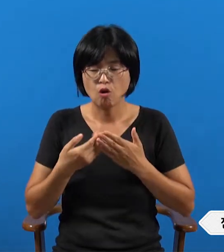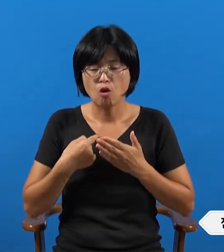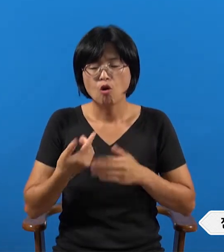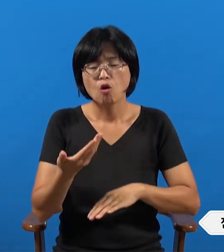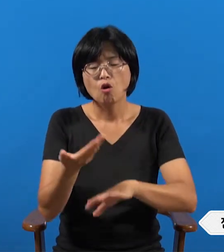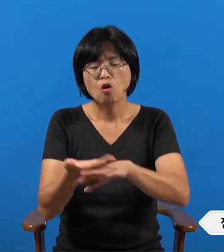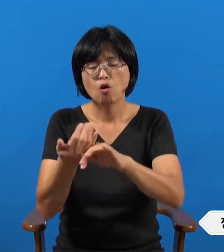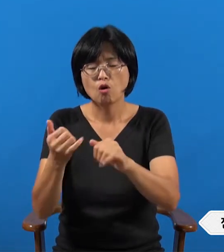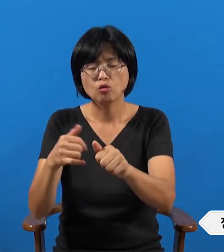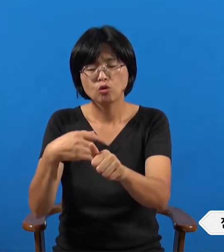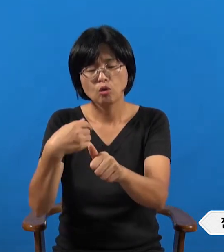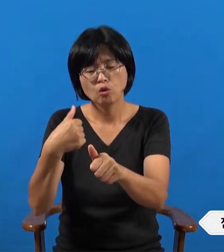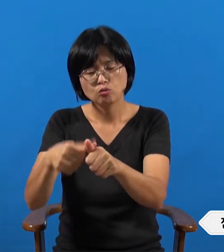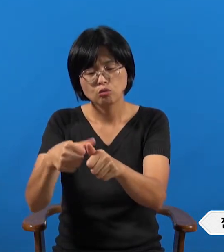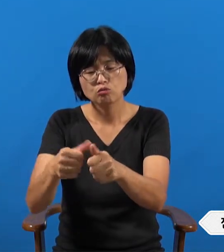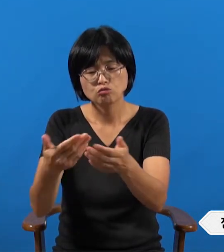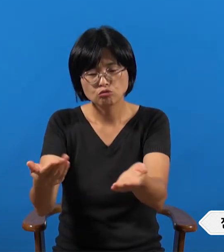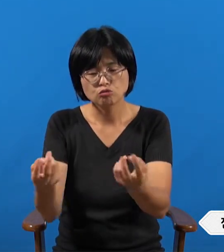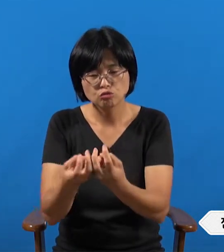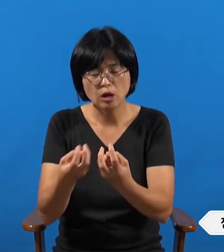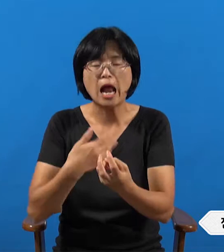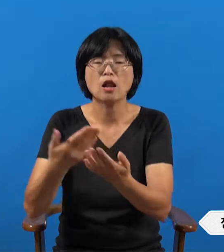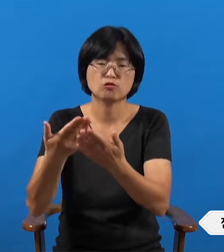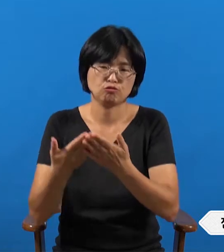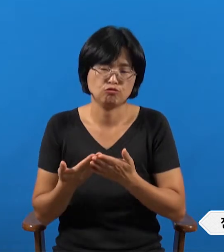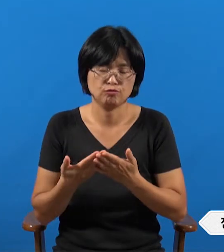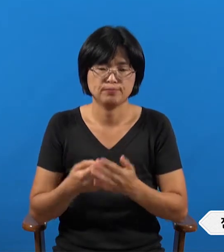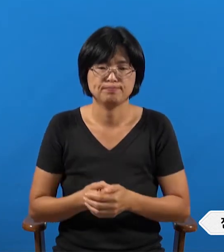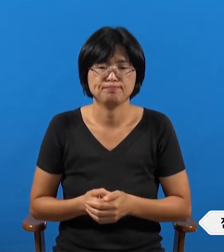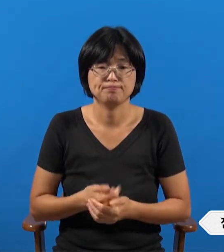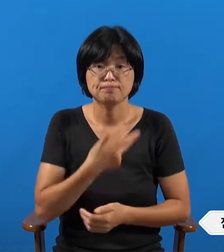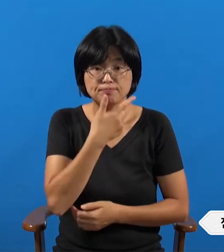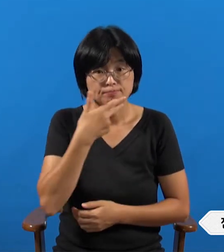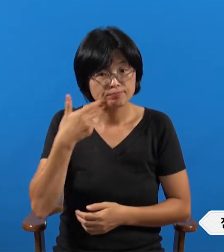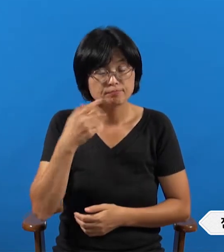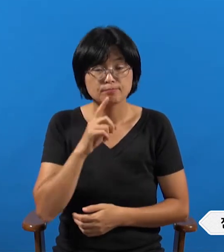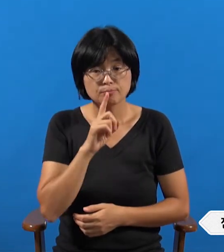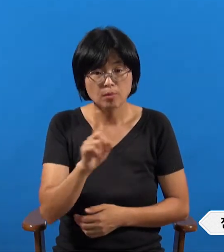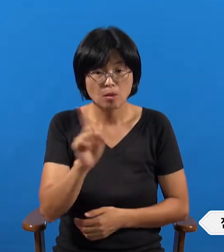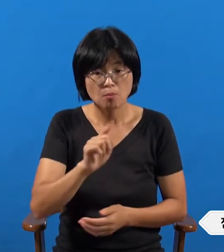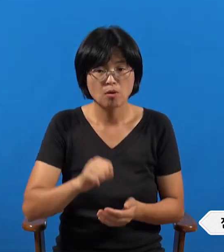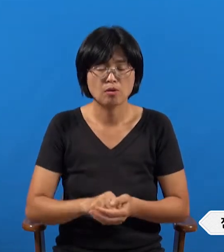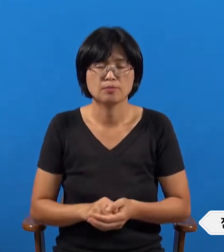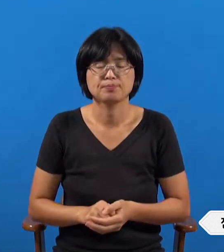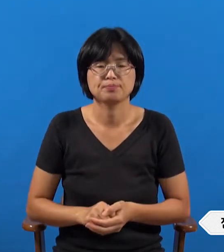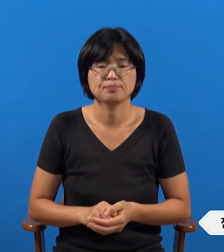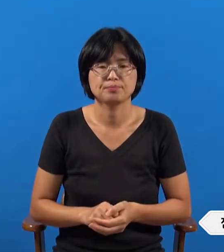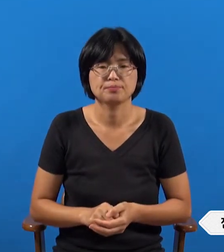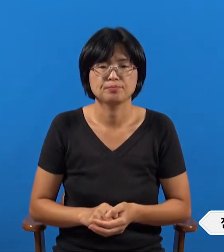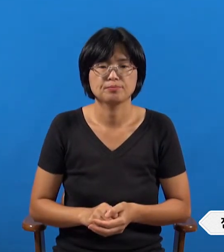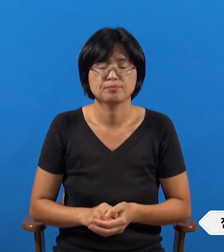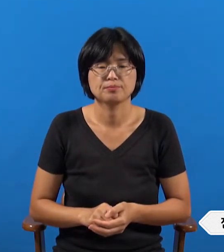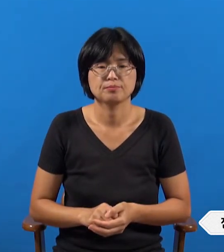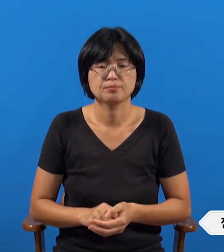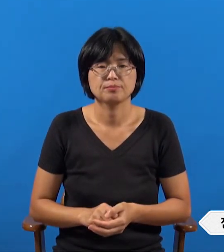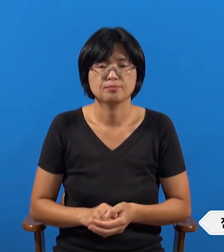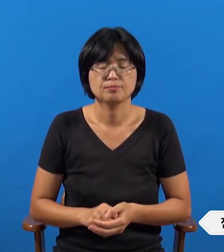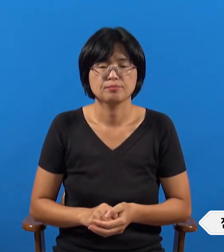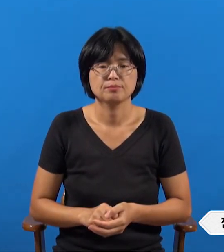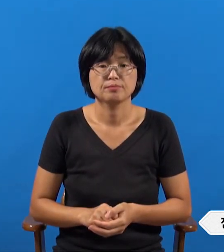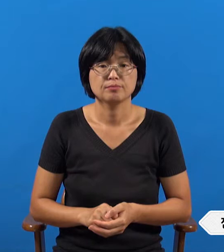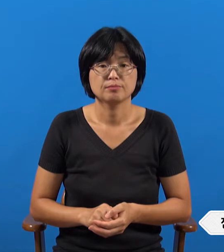알게 하시고, 한국말 성경에는 학자들의 혀라고 했습니다. 영어 성경에는 이렇게 변해했습니다. An